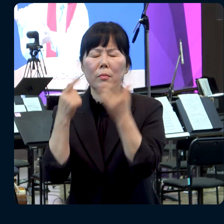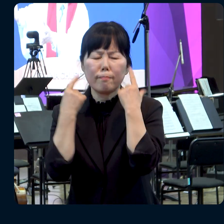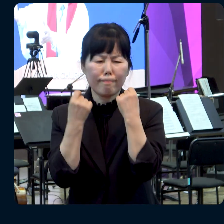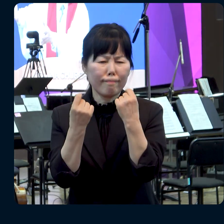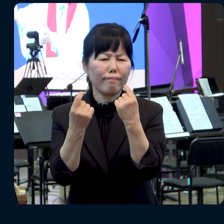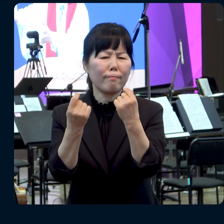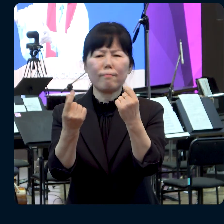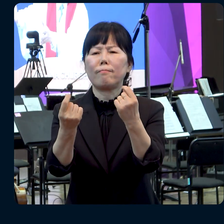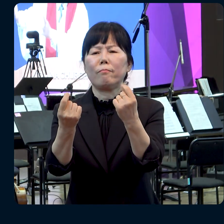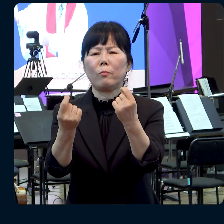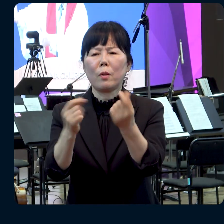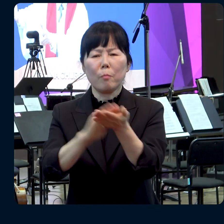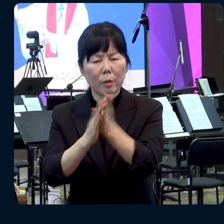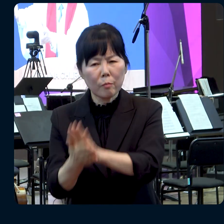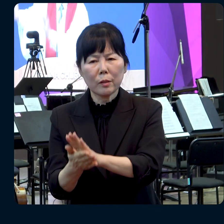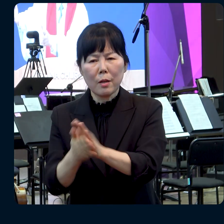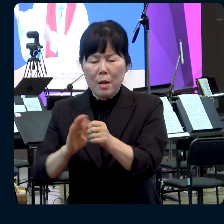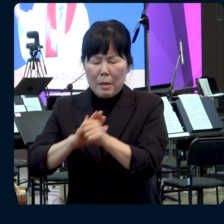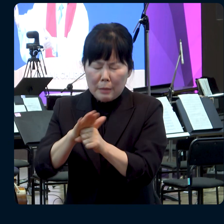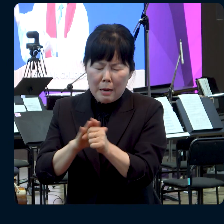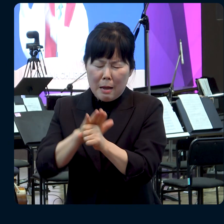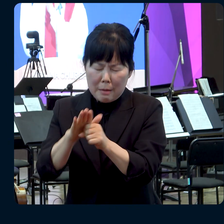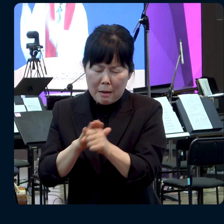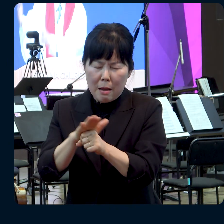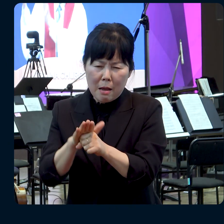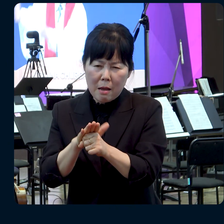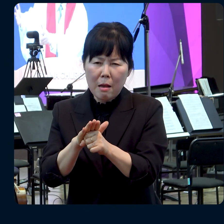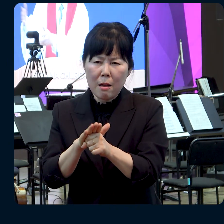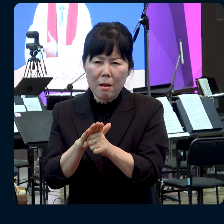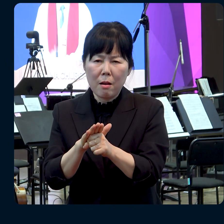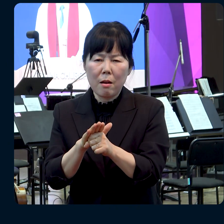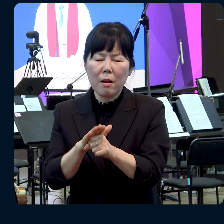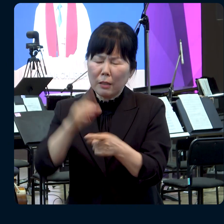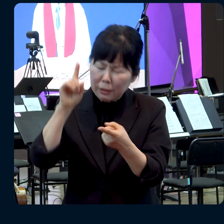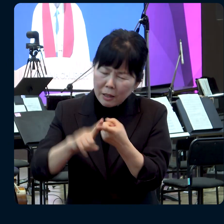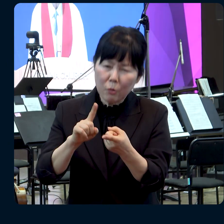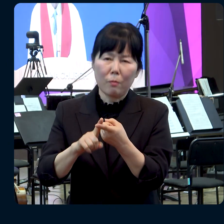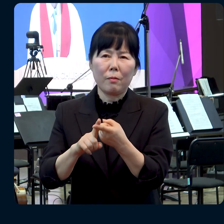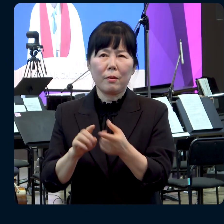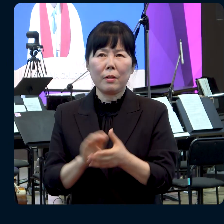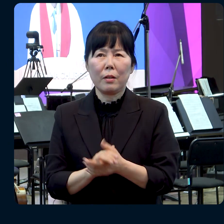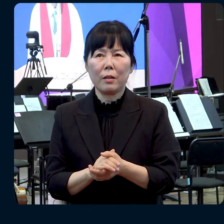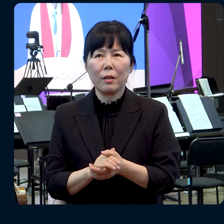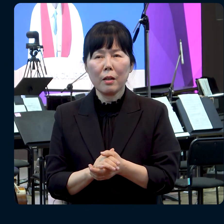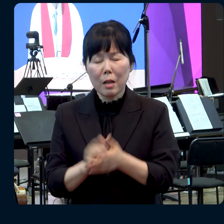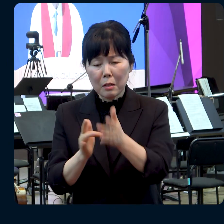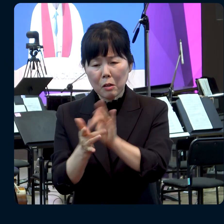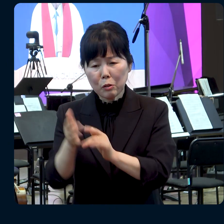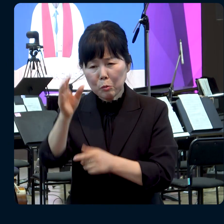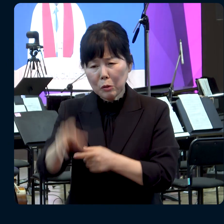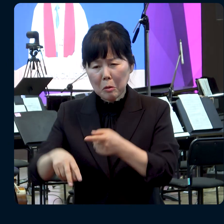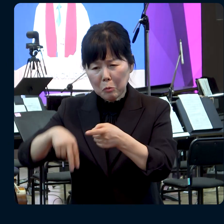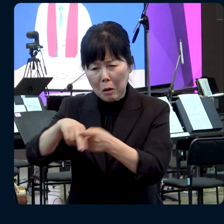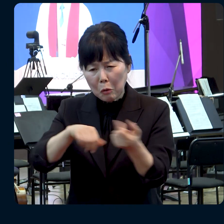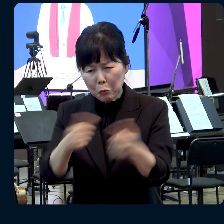한결같았어요. 그 마음이 조금도 달라지지 않았다 그 말입니다. 이제 끝났다고 그렇게 포기할 수